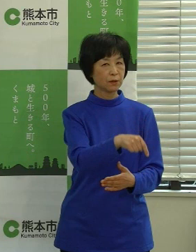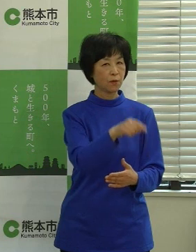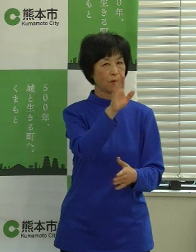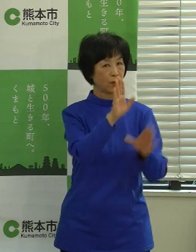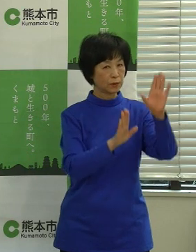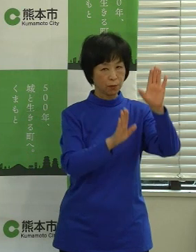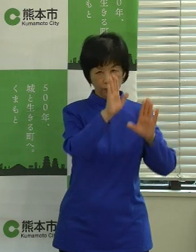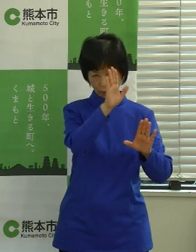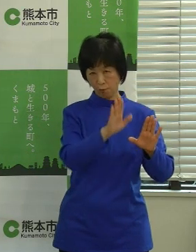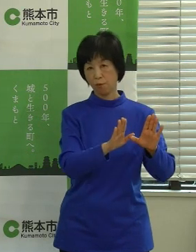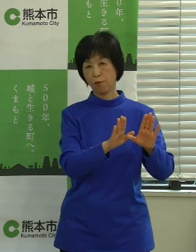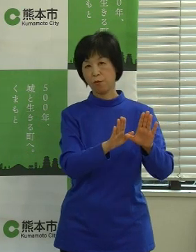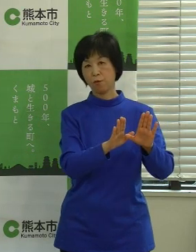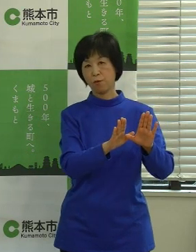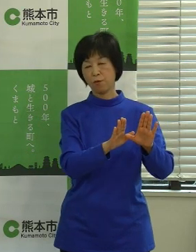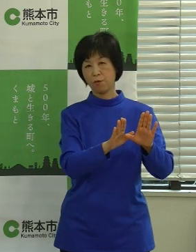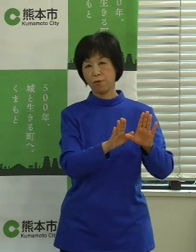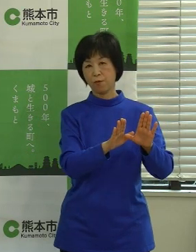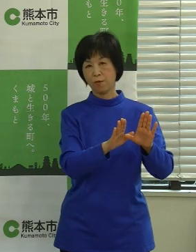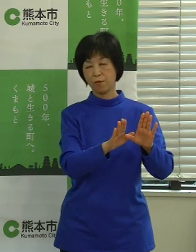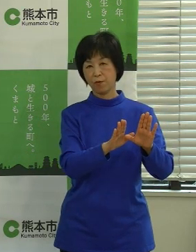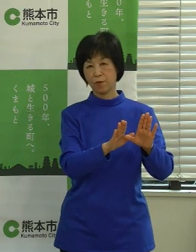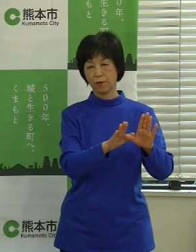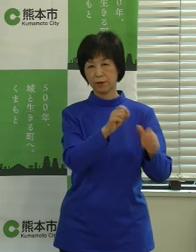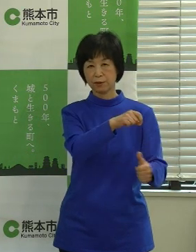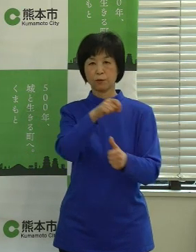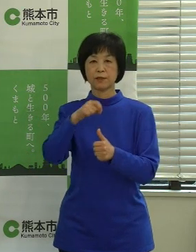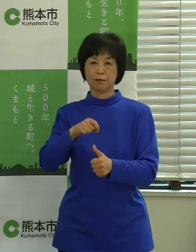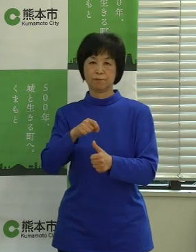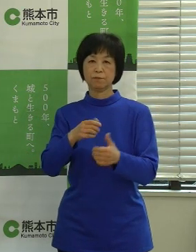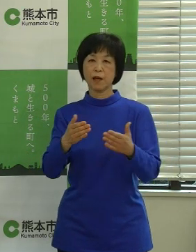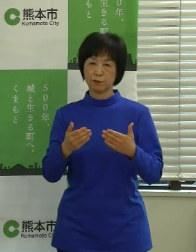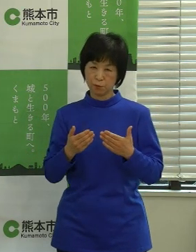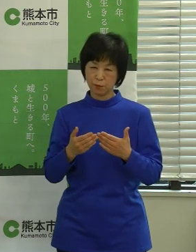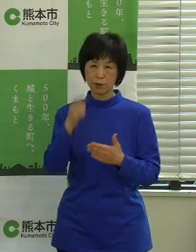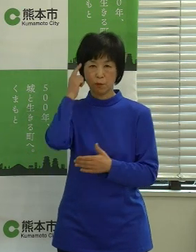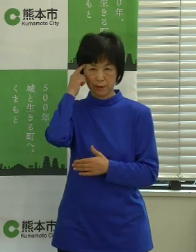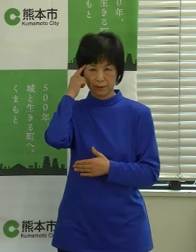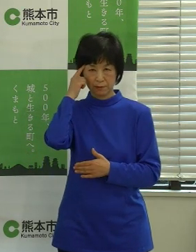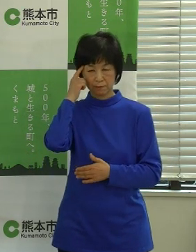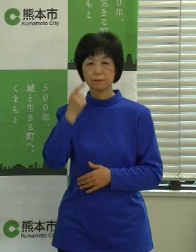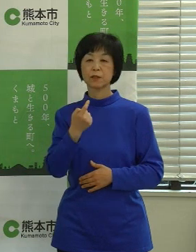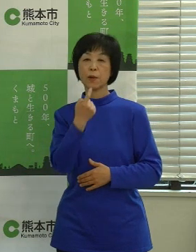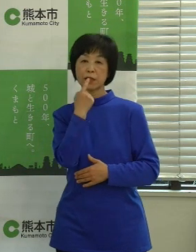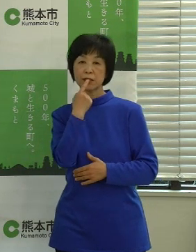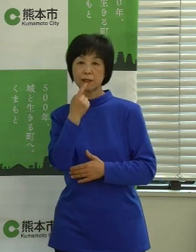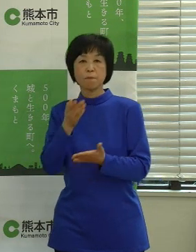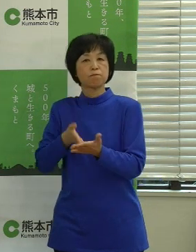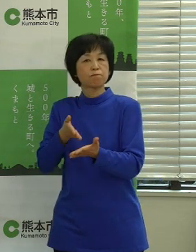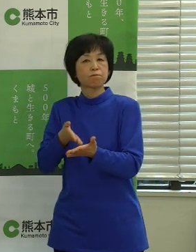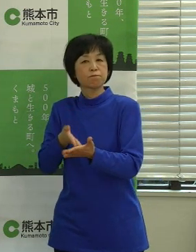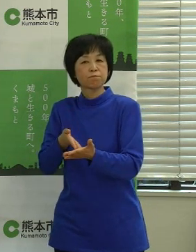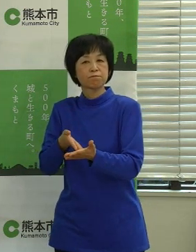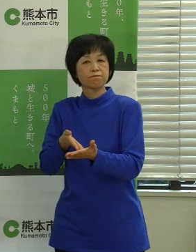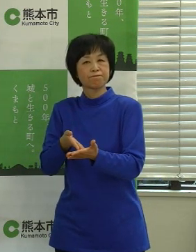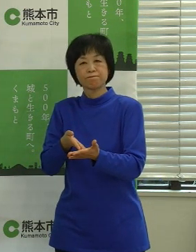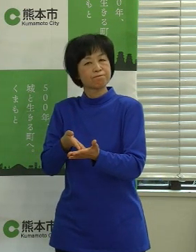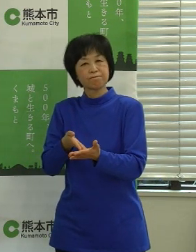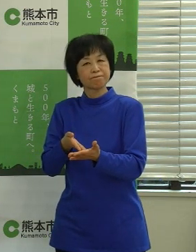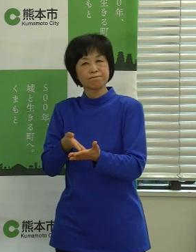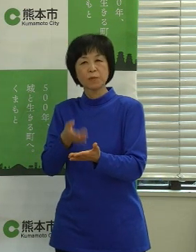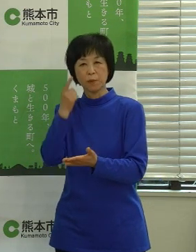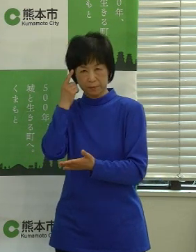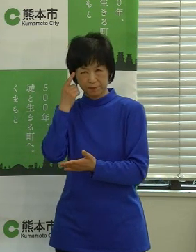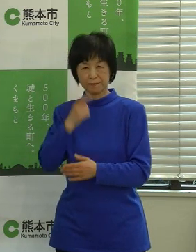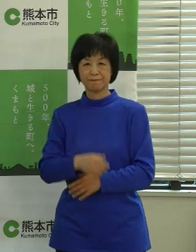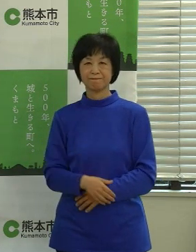検討されるべきで、私の方からこうした方がいい、あした方がいいということを申し上げることではないというふうに思います。ですからこれは教育委員会